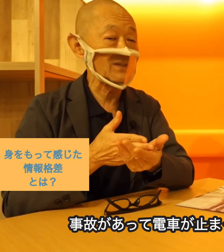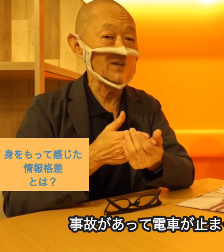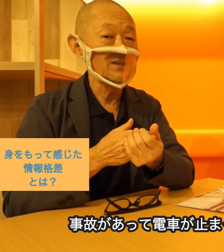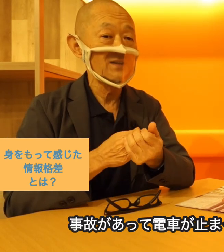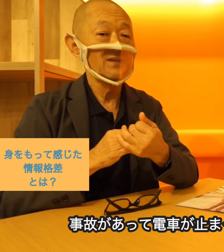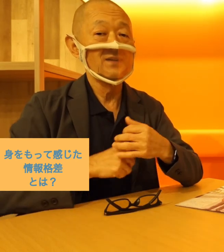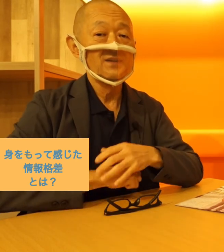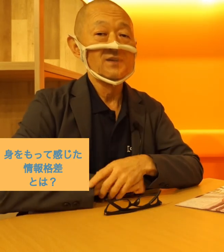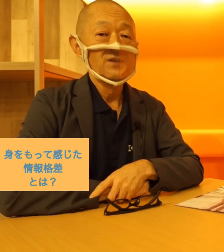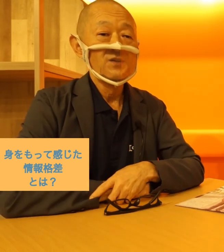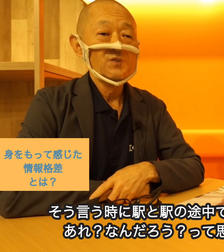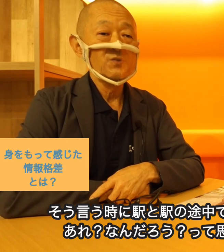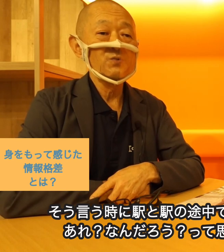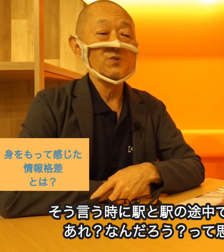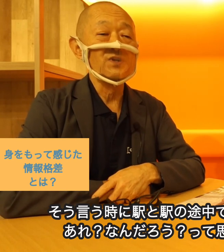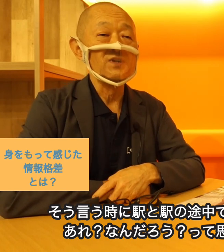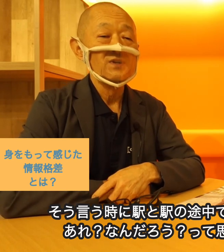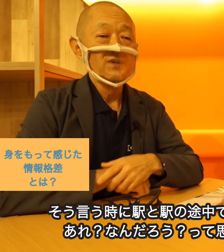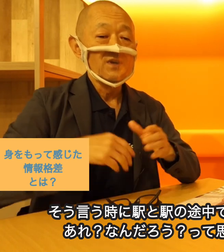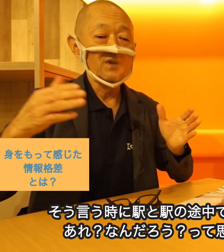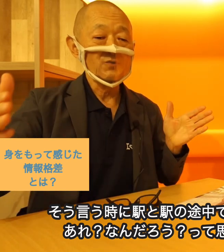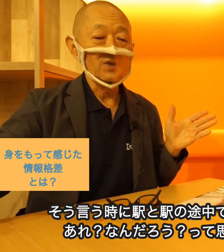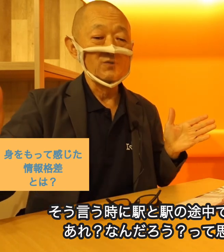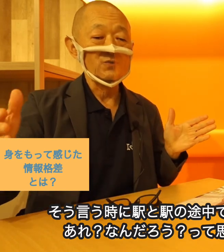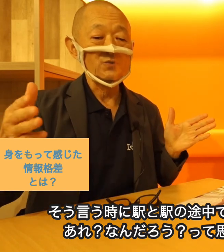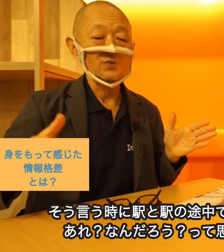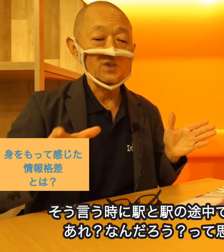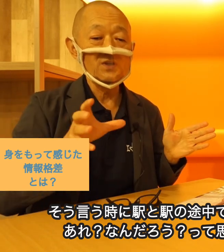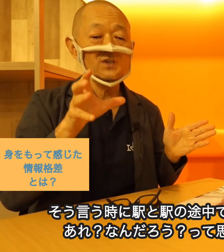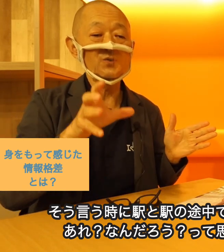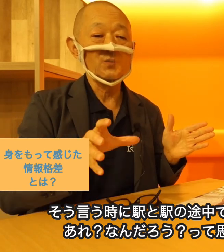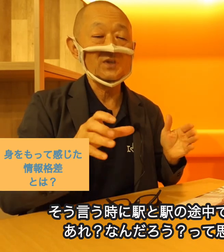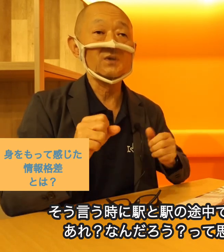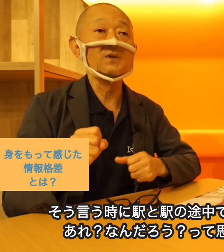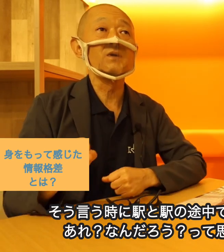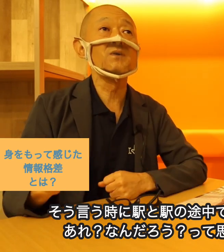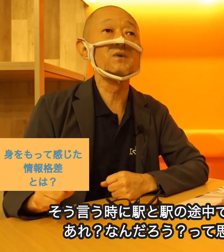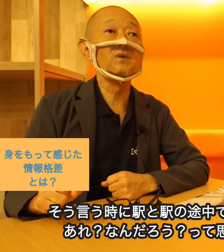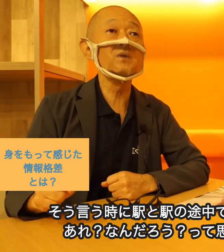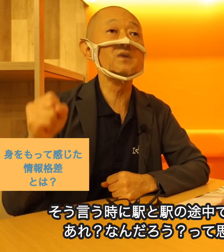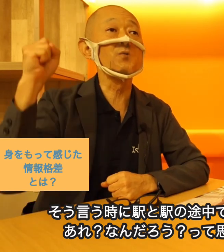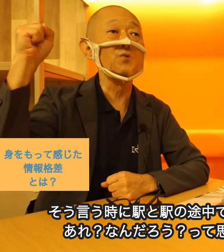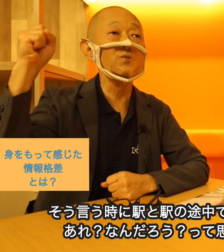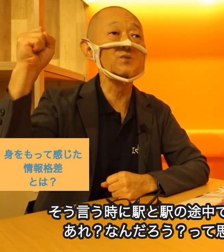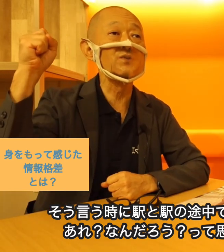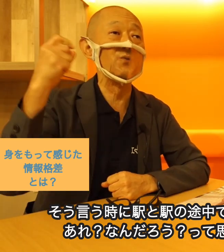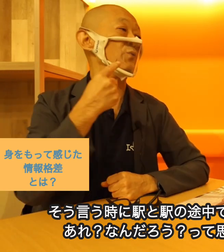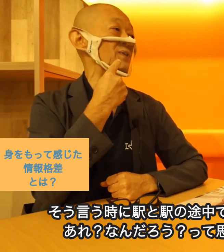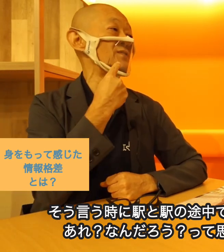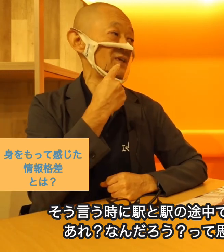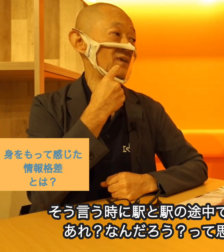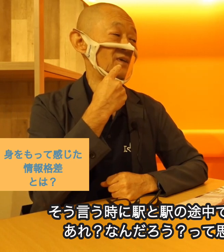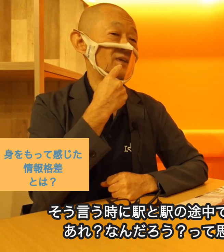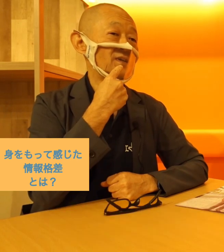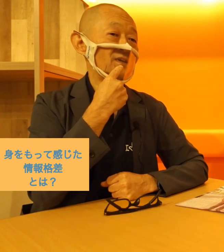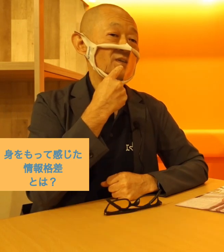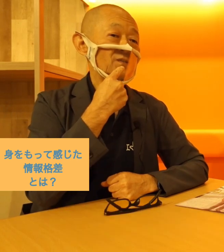。そういう時に駅と駅の途中で電車が止まって、あれなんだろうって思うんですね。